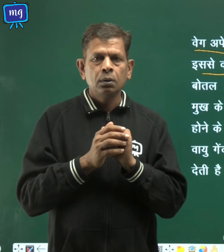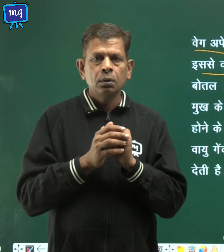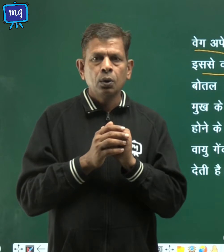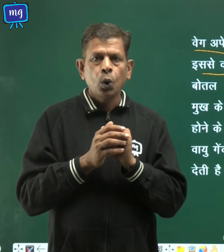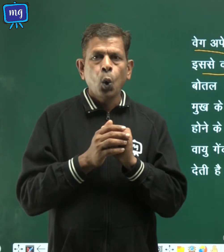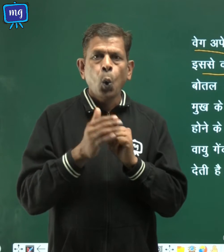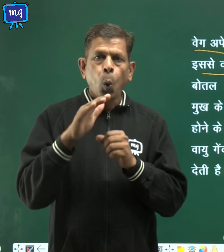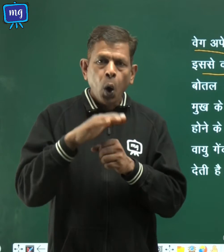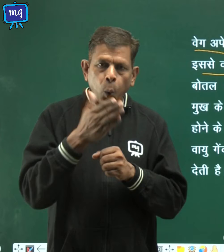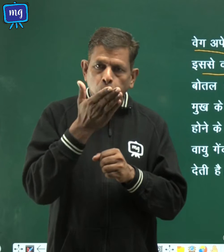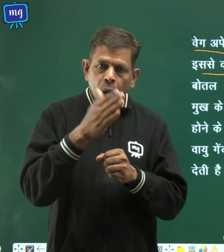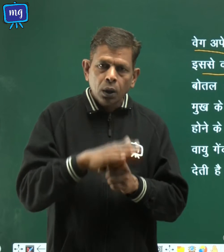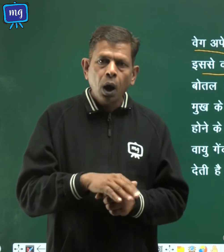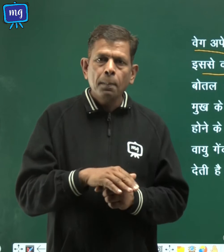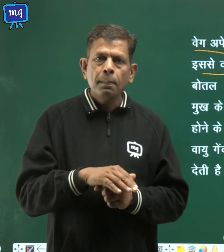वायु दाब